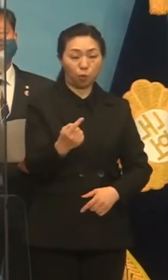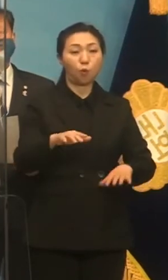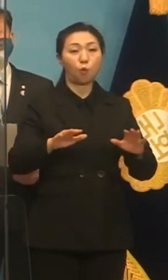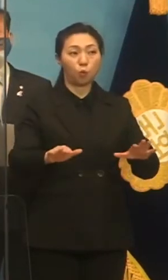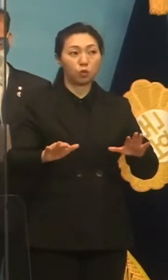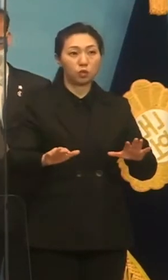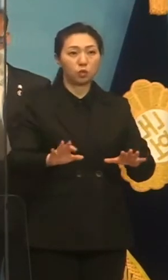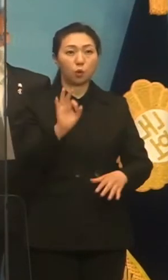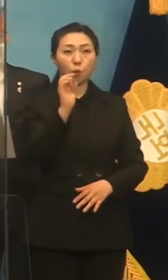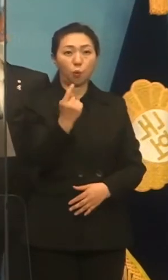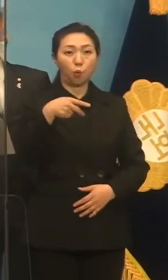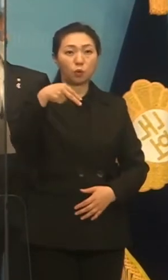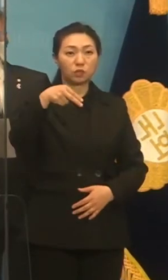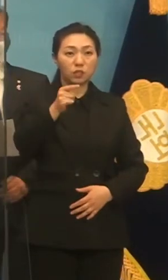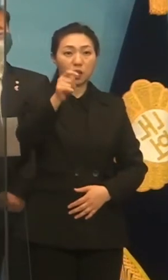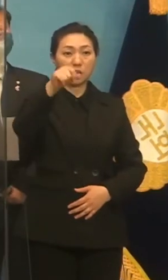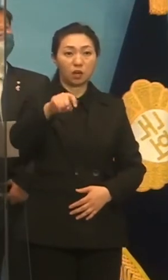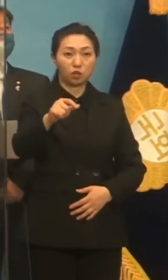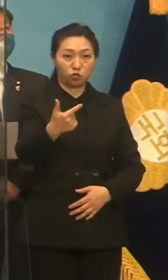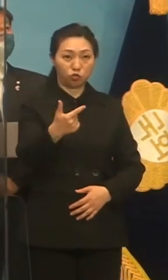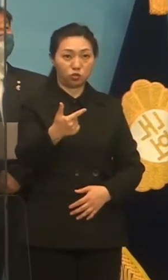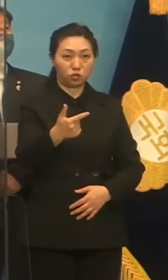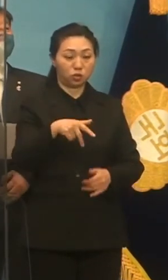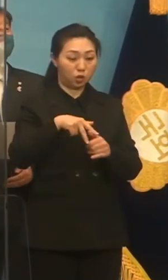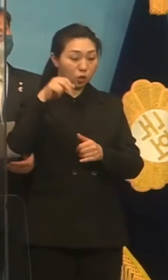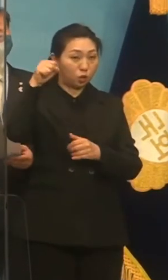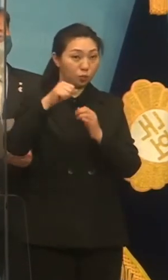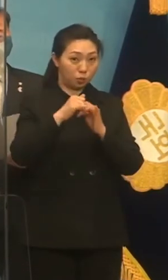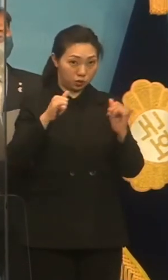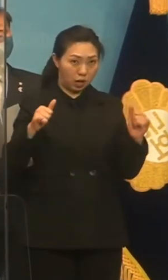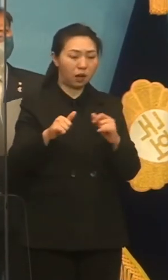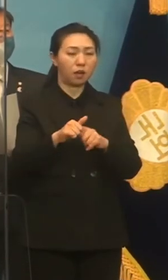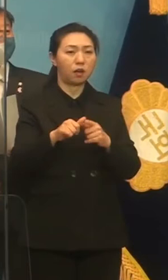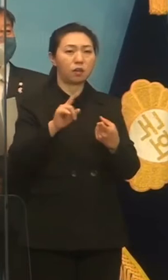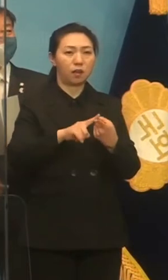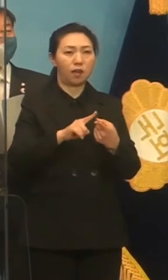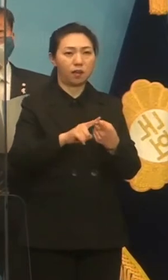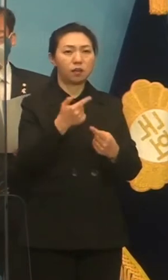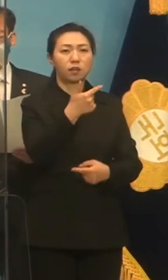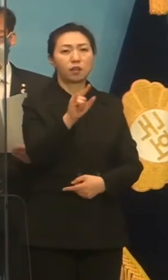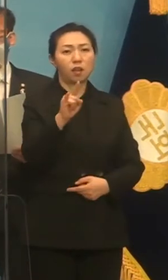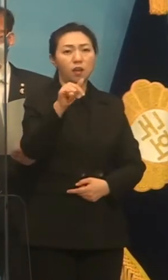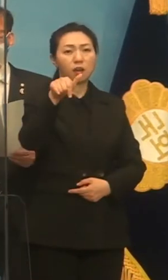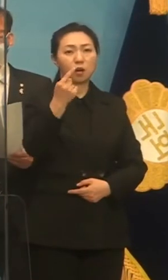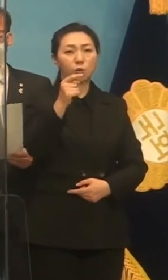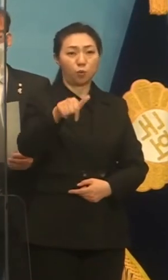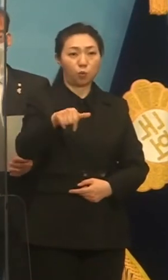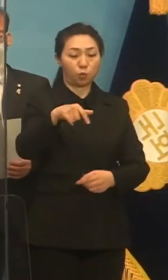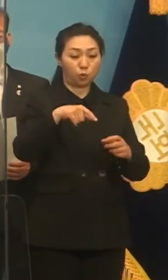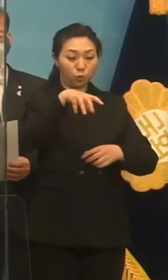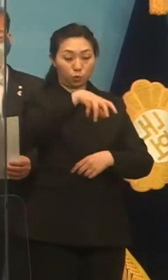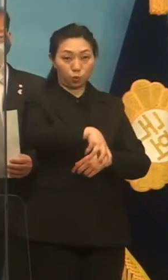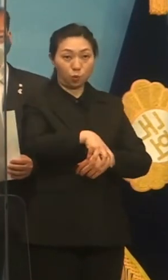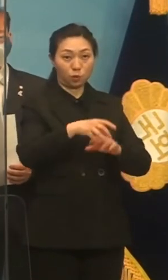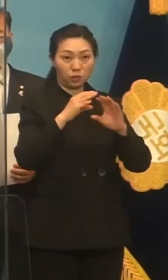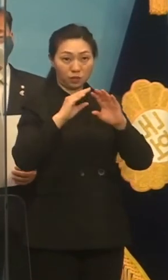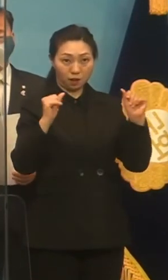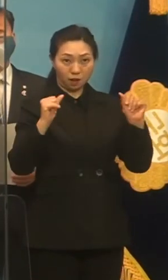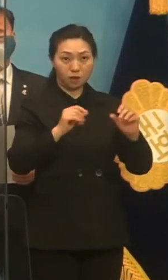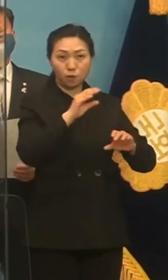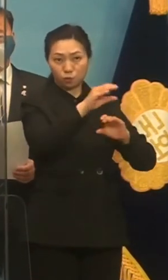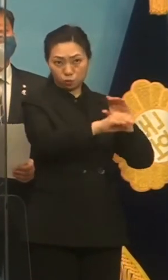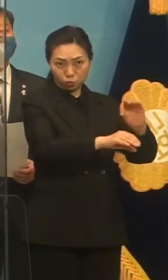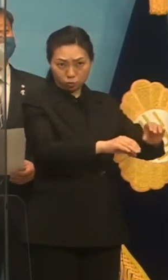후보의 행동 다음 회에서 아 선생님 털 씌우고